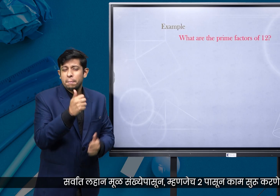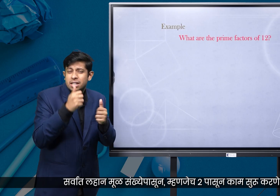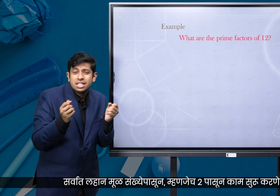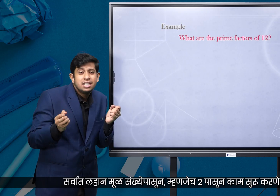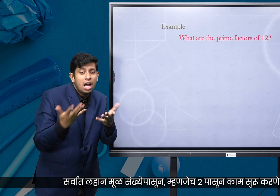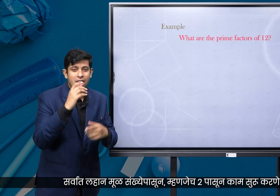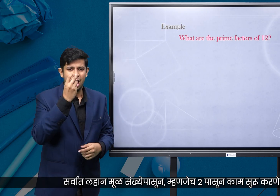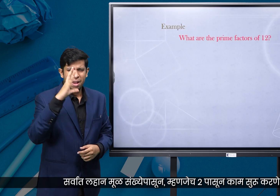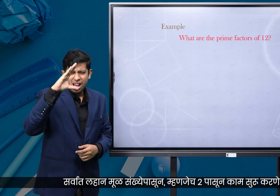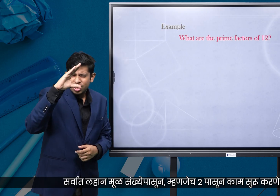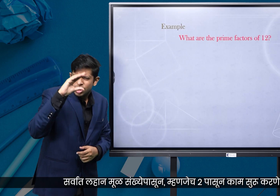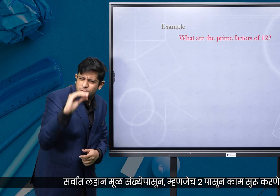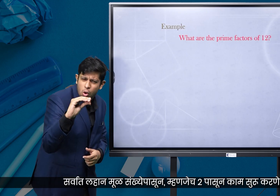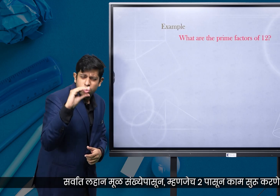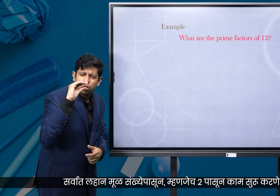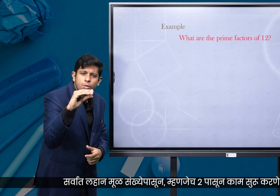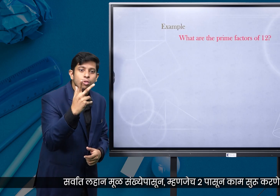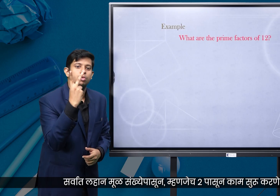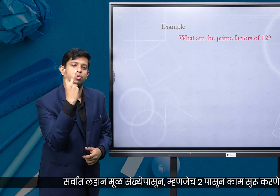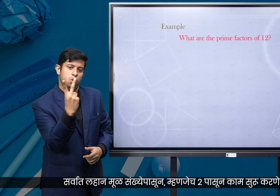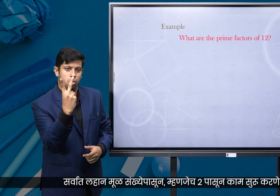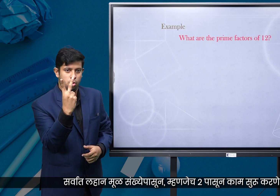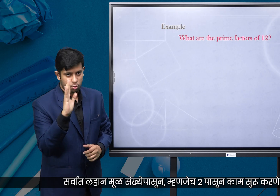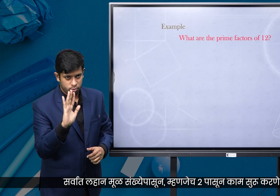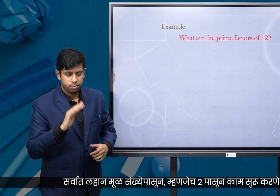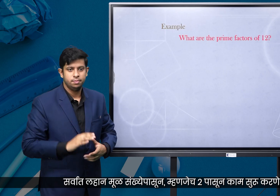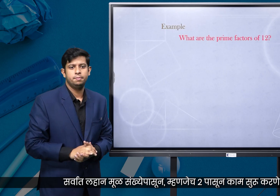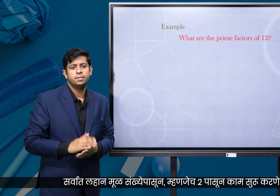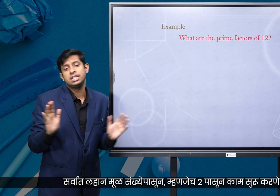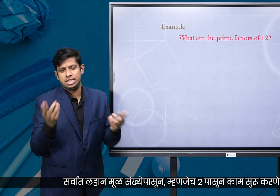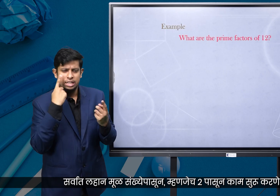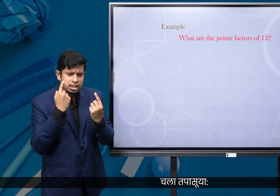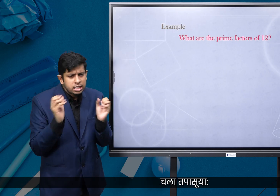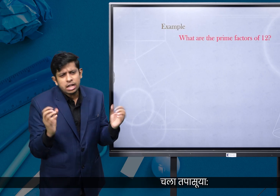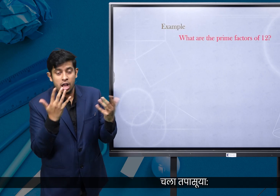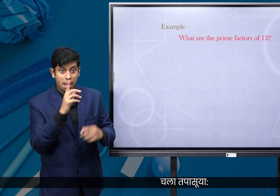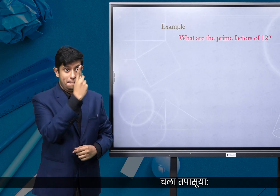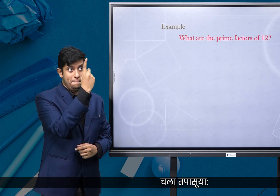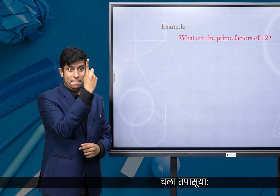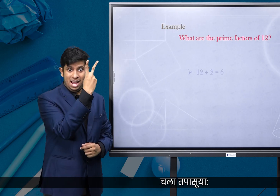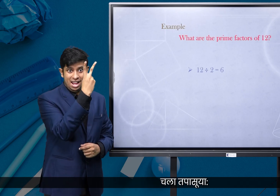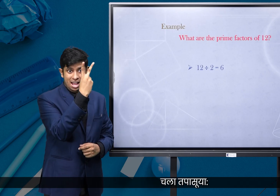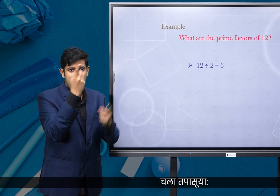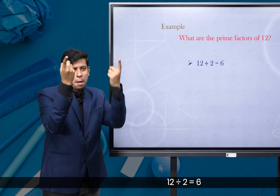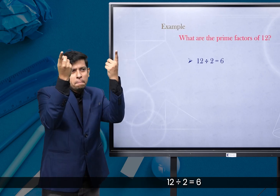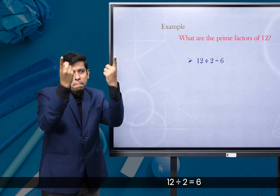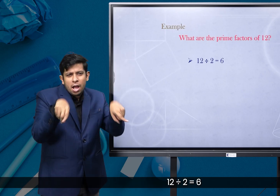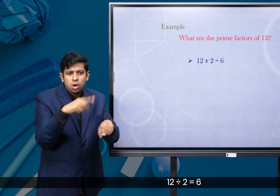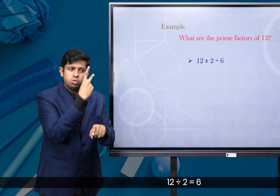सर्वात लहान मूळ संख्येपासून म्हणजेच 2 पासून काम सुरू करणे चांगले आहे. चला तपासूया. 12 भागिले